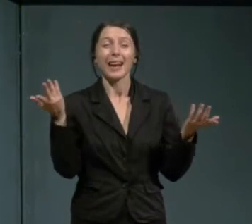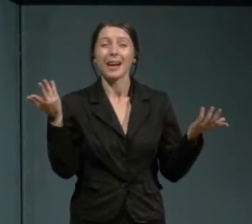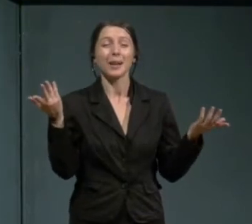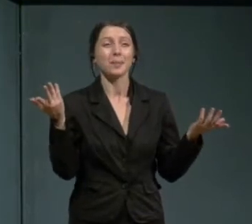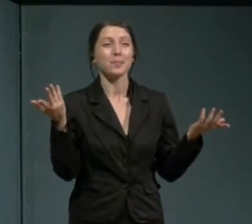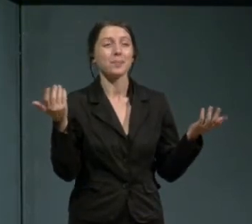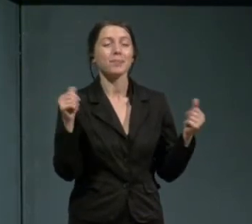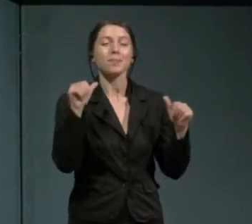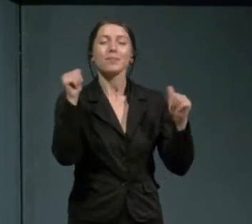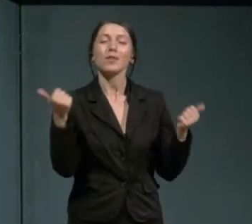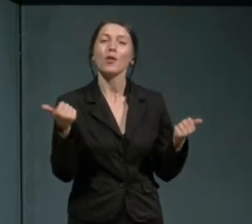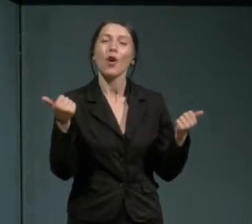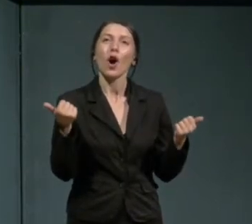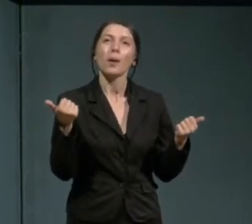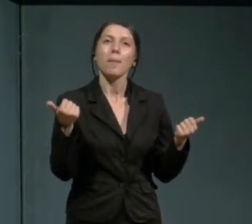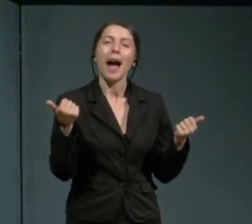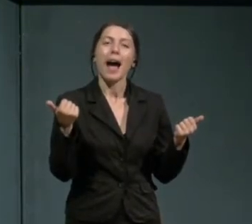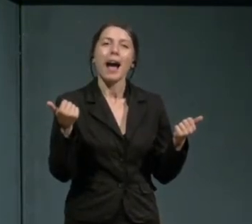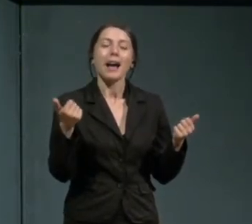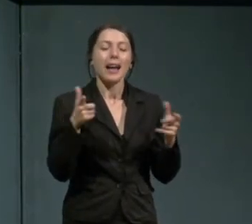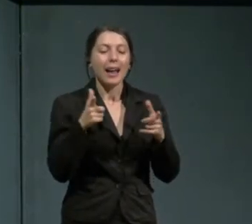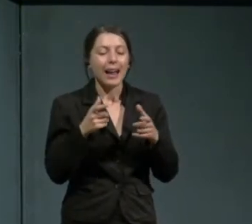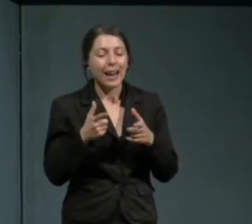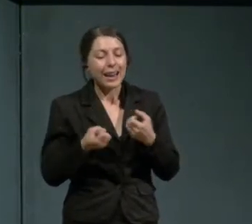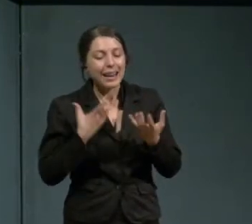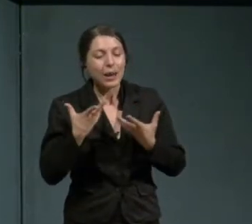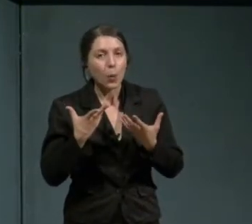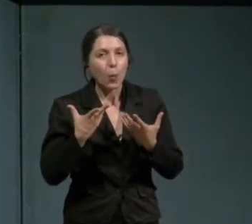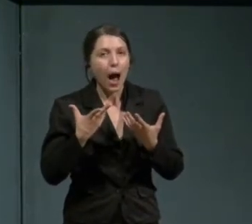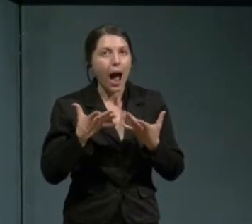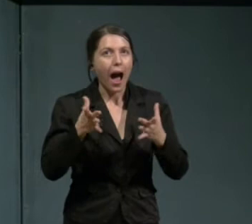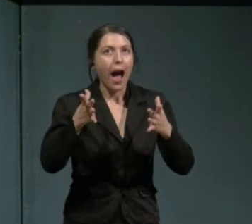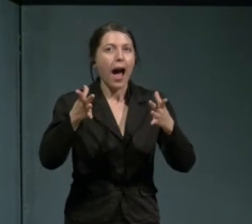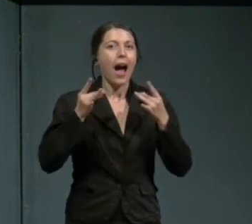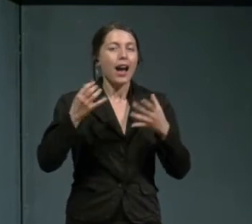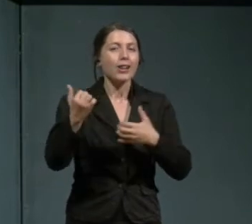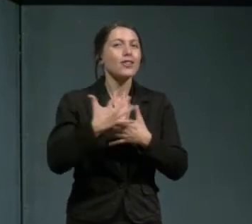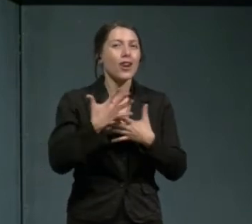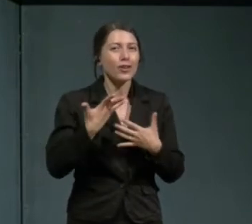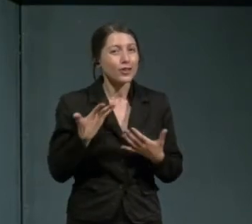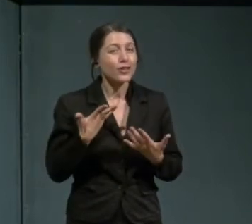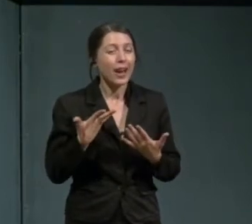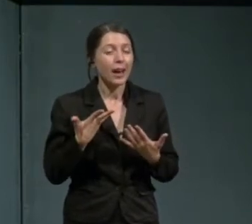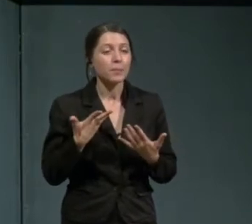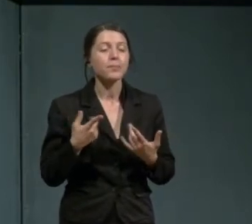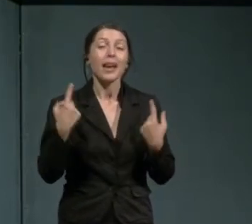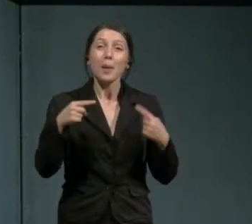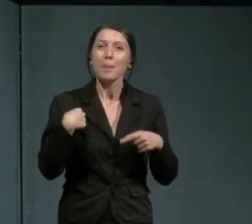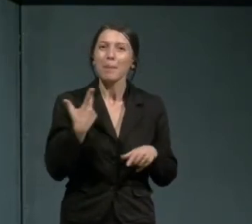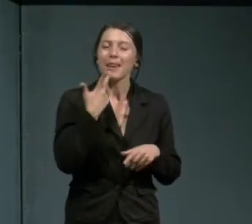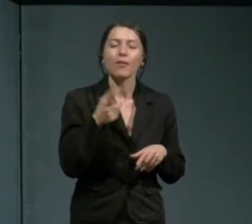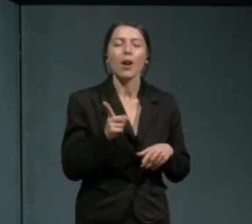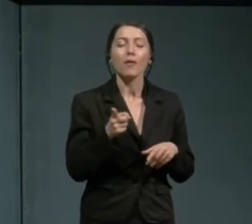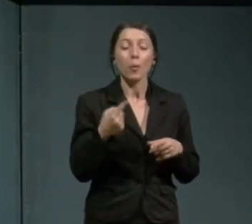nel lascia le tracce nel linguaggio è veramente avevo voglia di su questa base